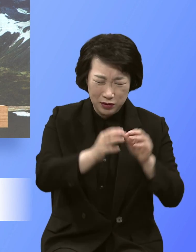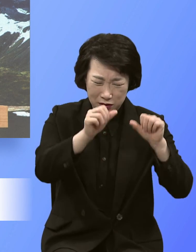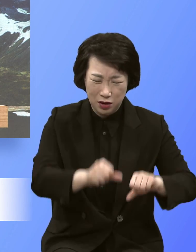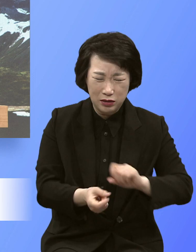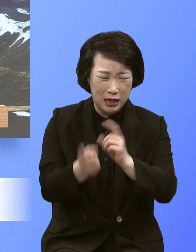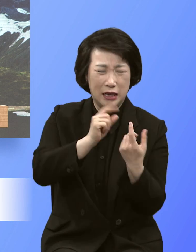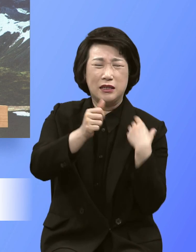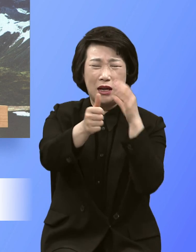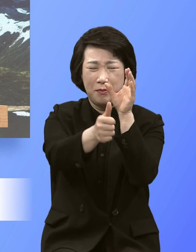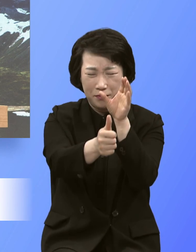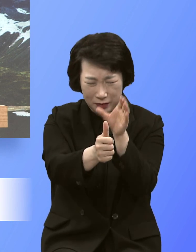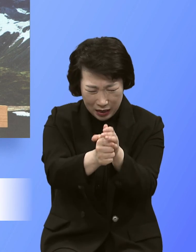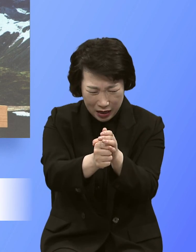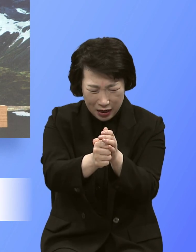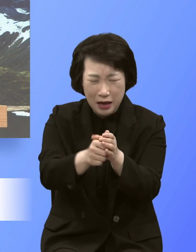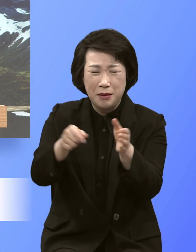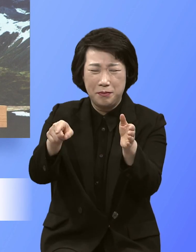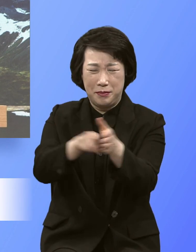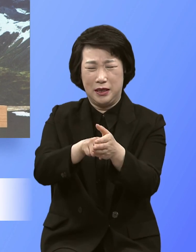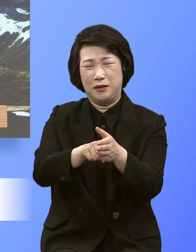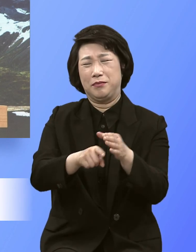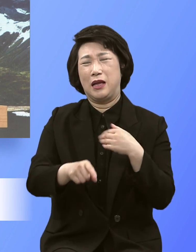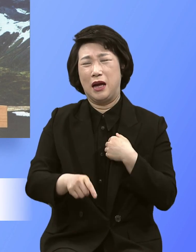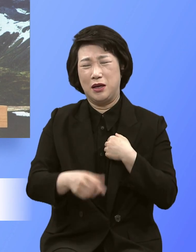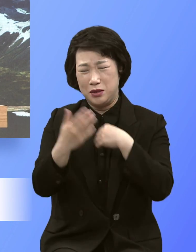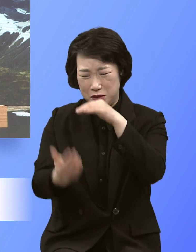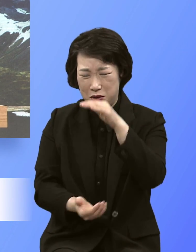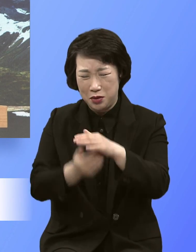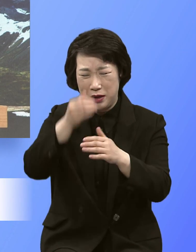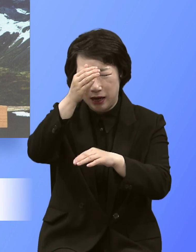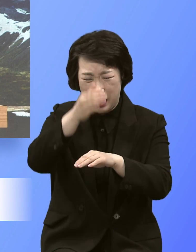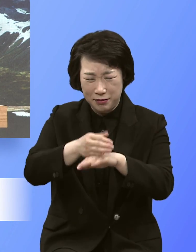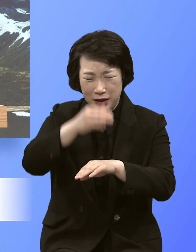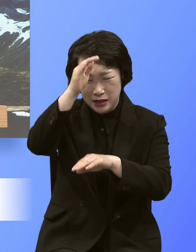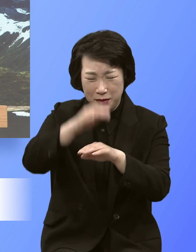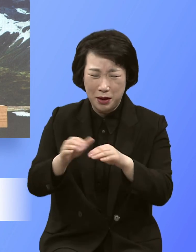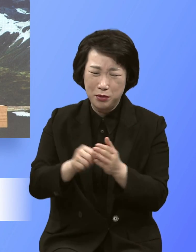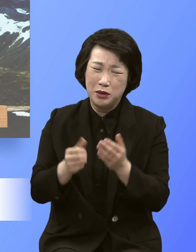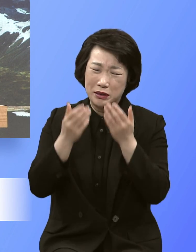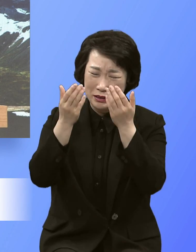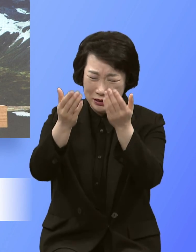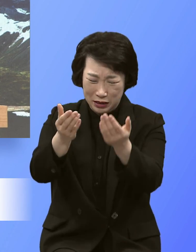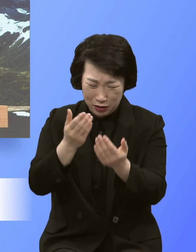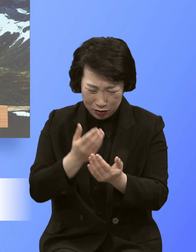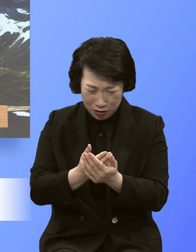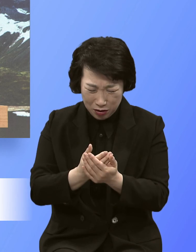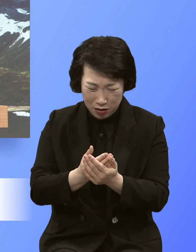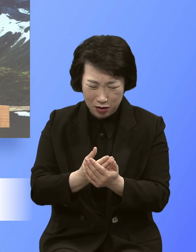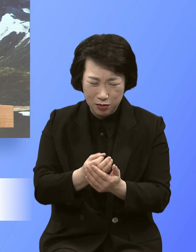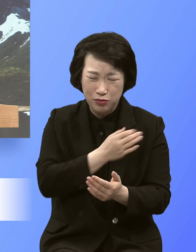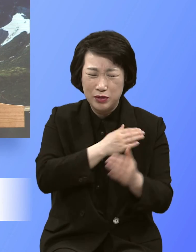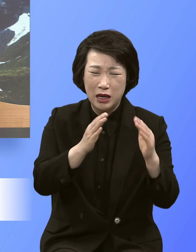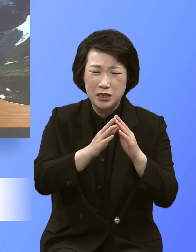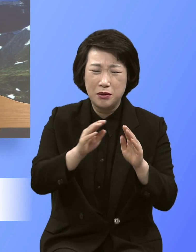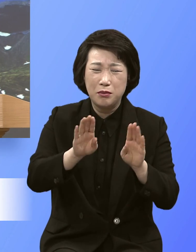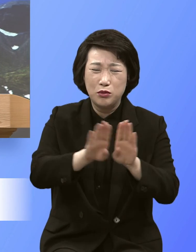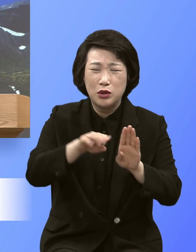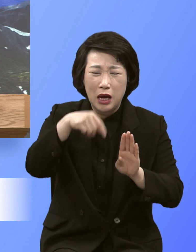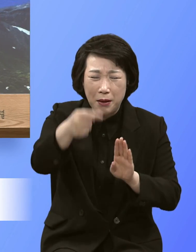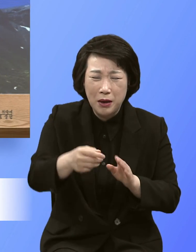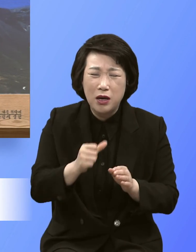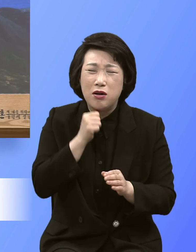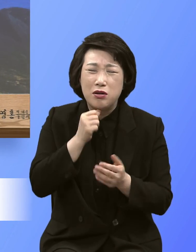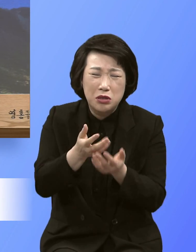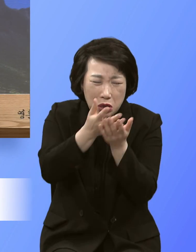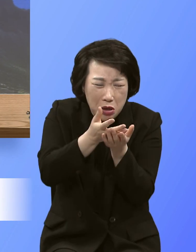저주를 담당하신 것을 믿고 최상의 감사로 예물 드리되 부잣집 거지 동냥하듯